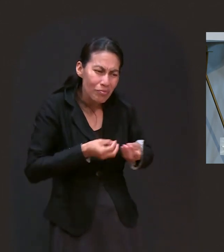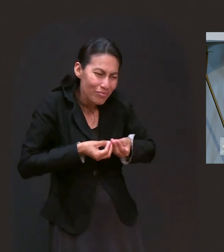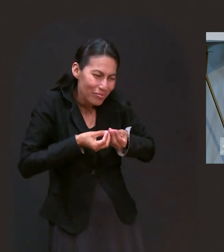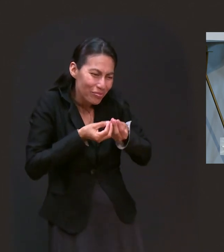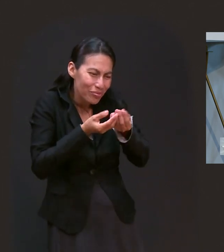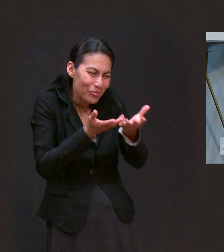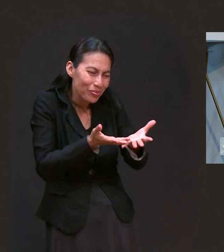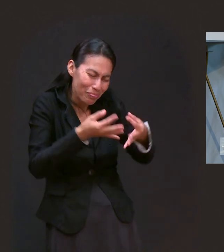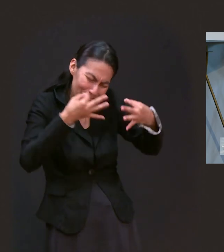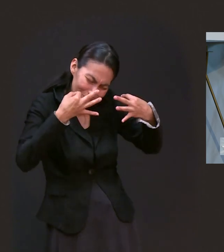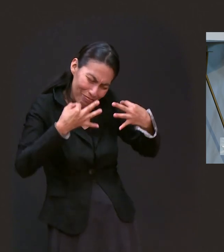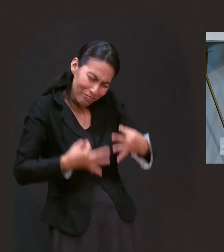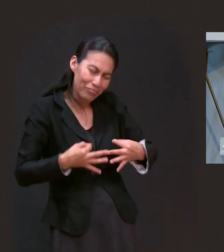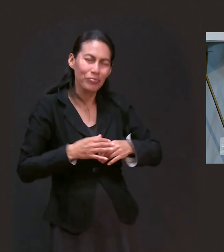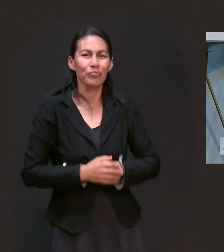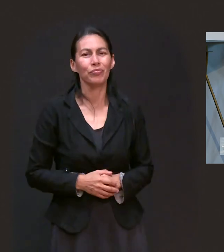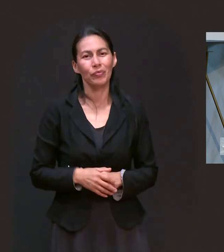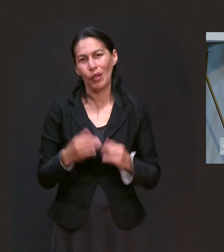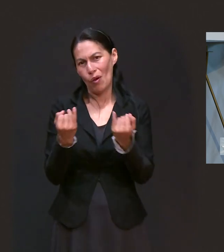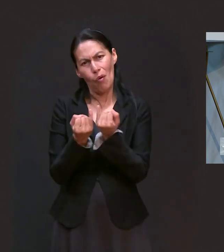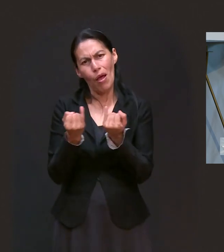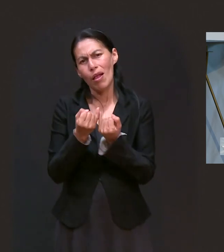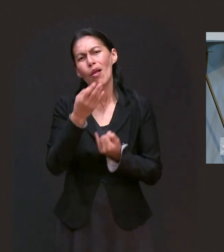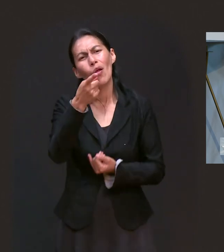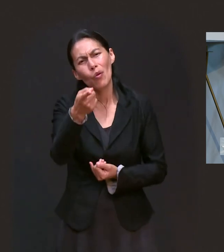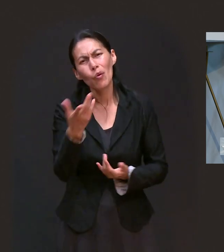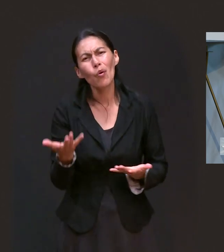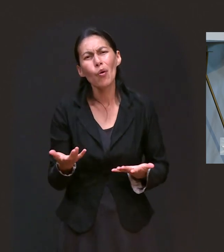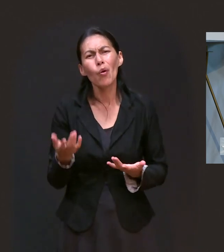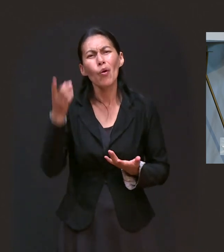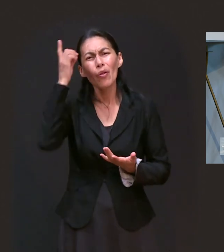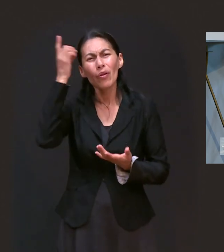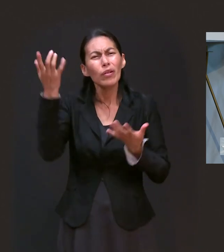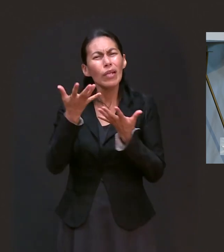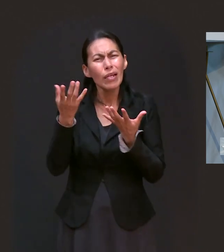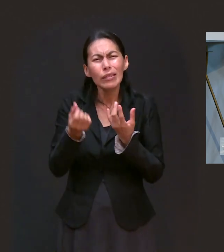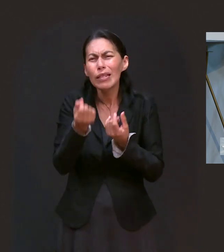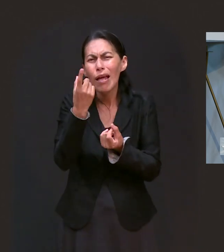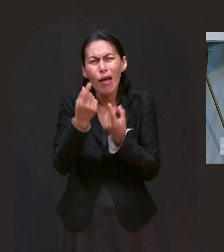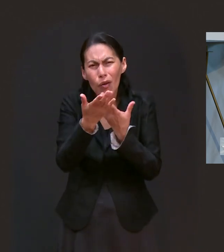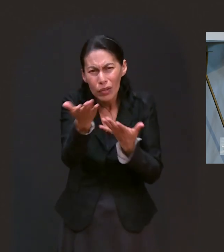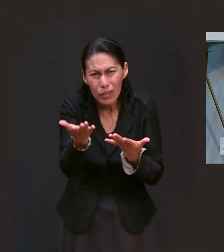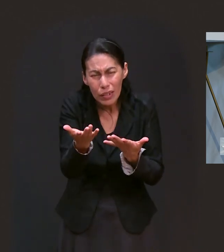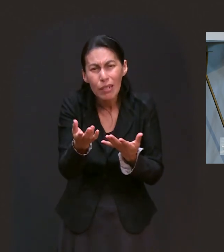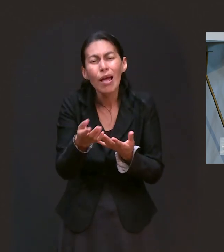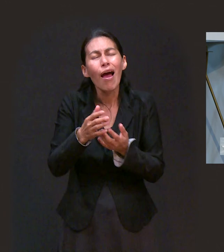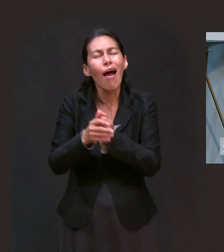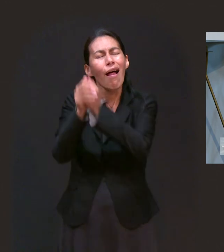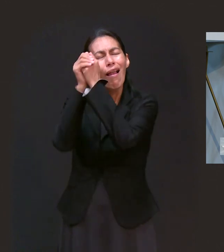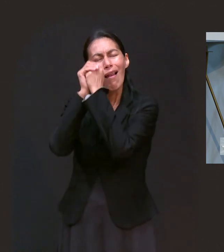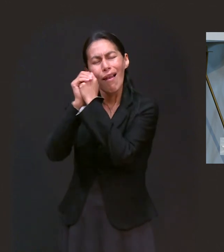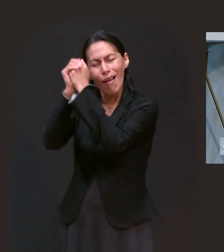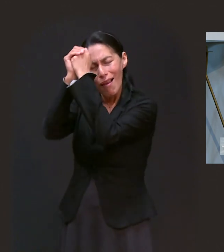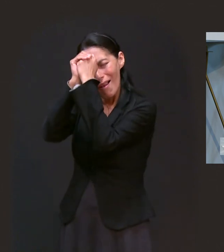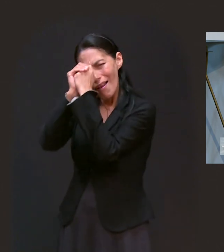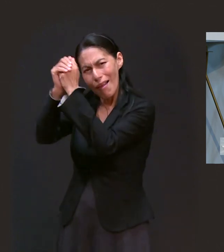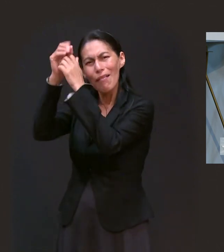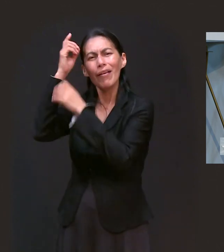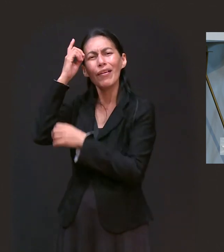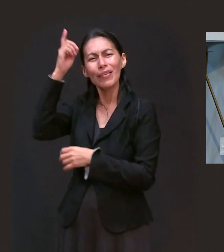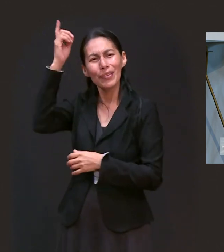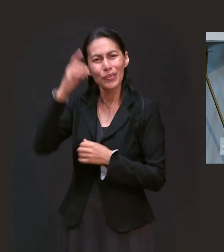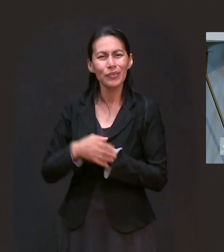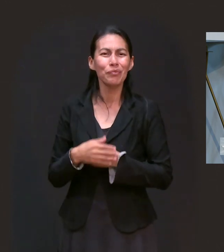comparte también aquellas cosas que dios ha hecho contigo y alabemos juntos a dios